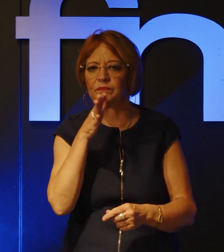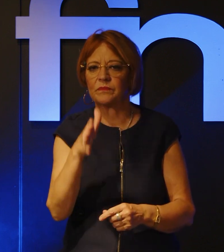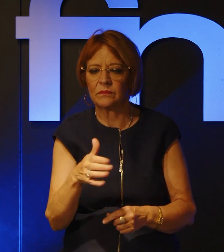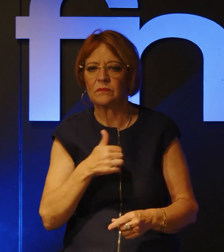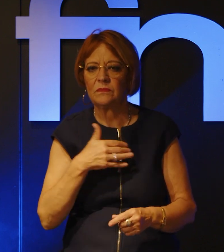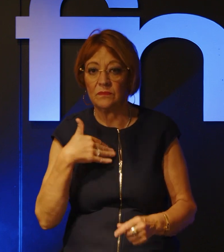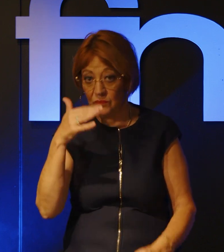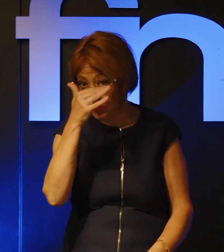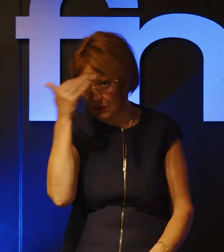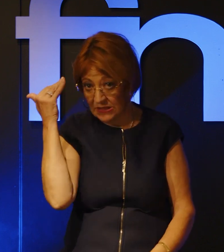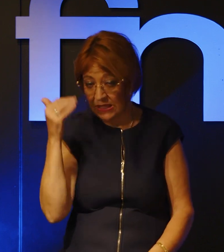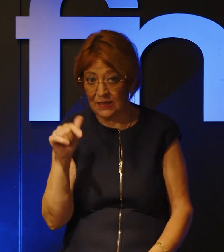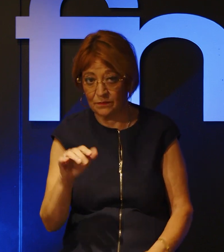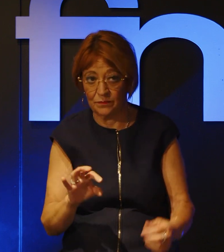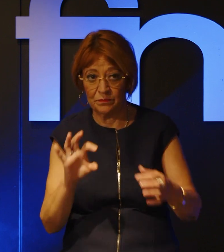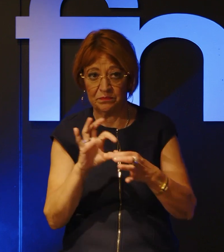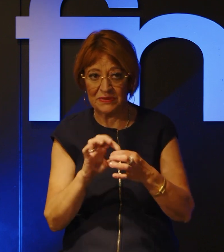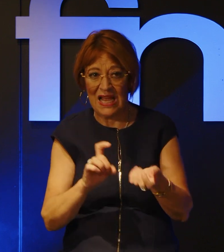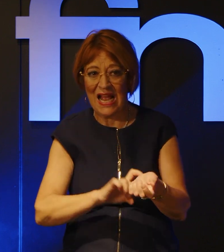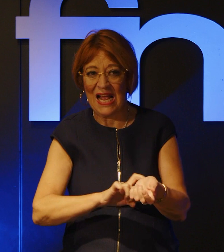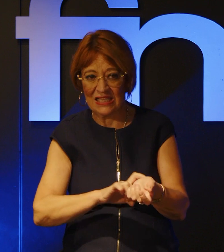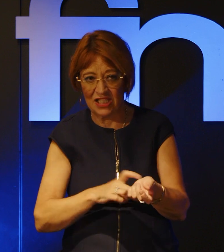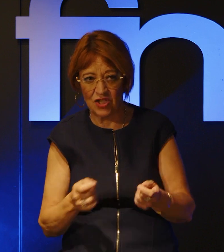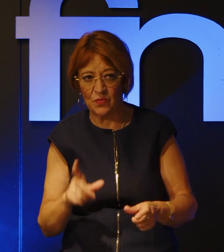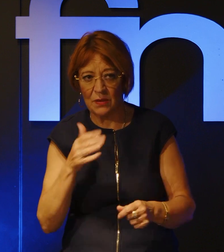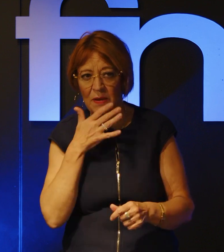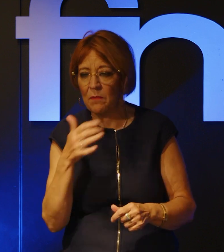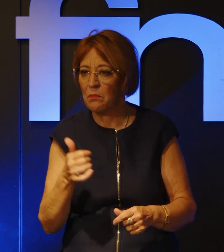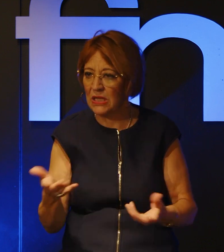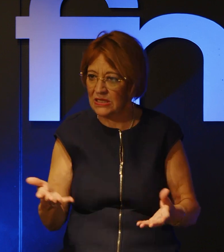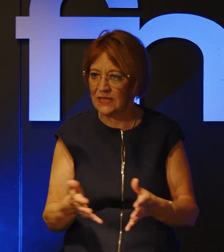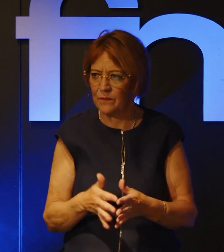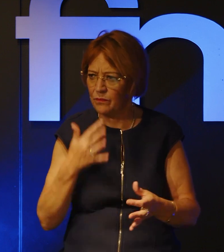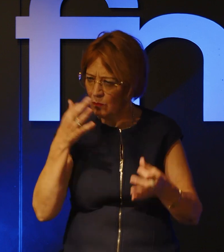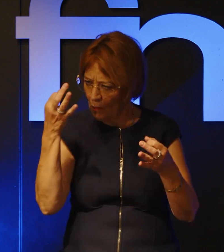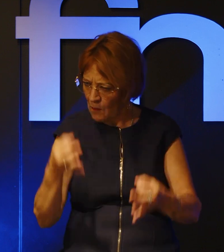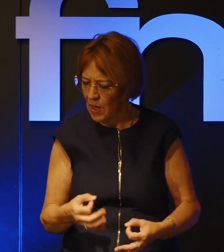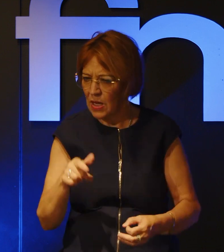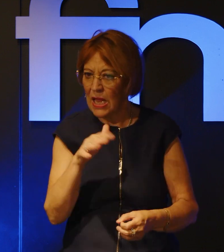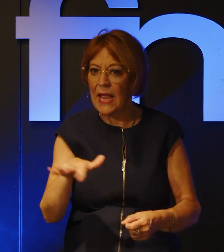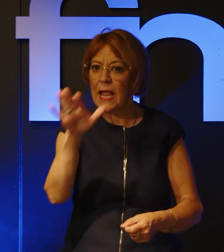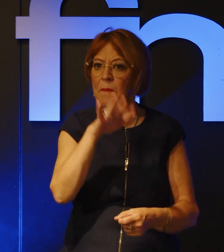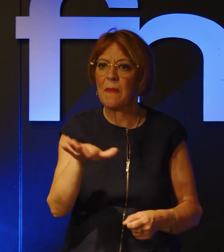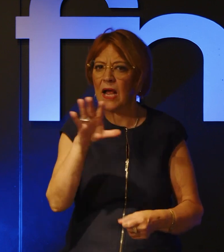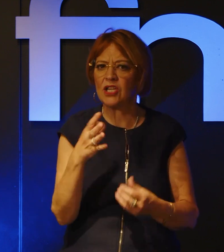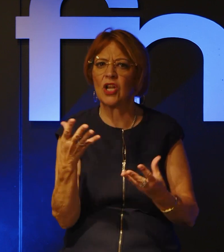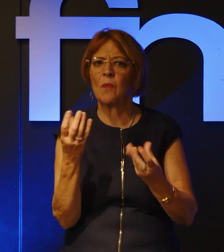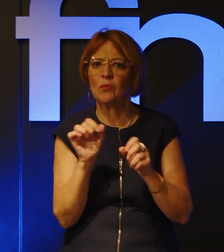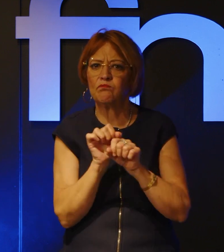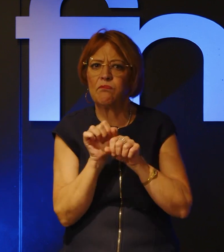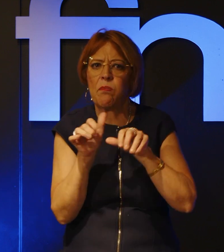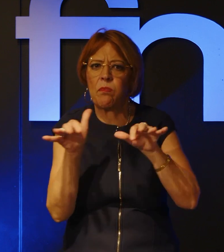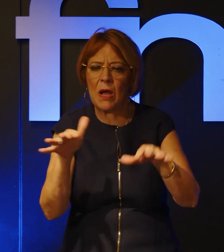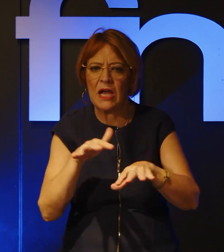vista da Saúde Mental nesta ligação entre racismo e e beleza efetivamente estas imagens são muito disseminadas nas